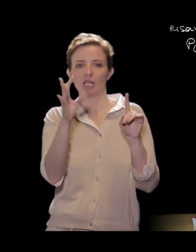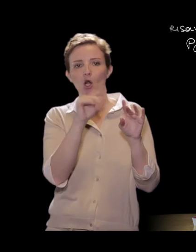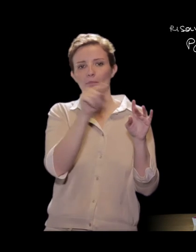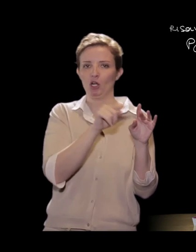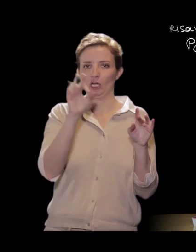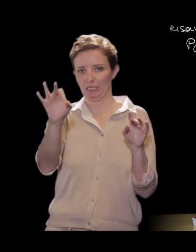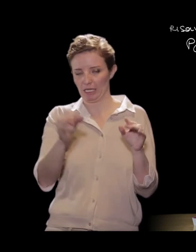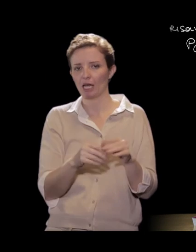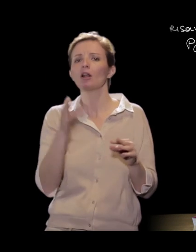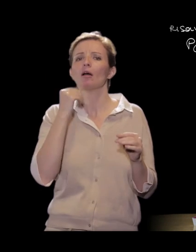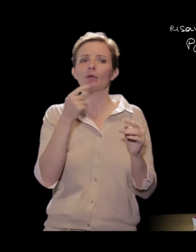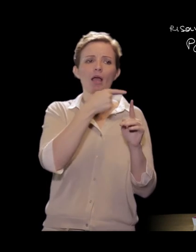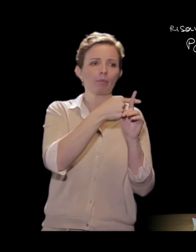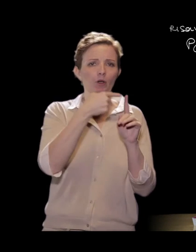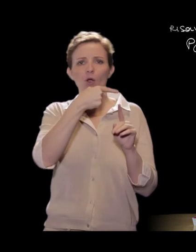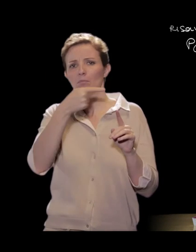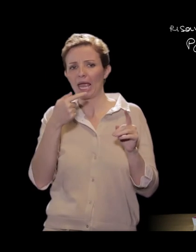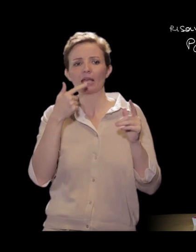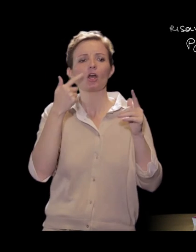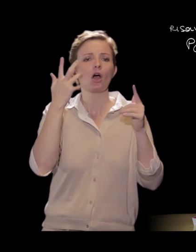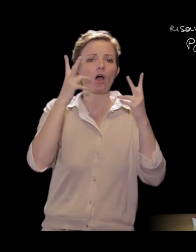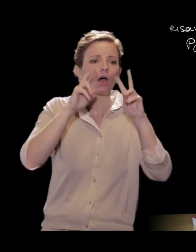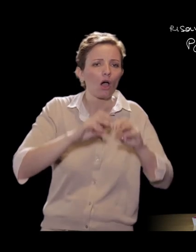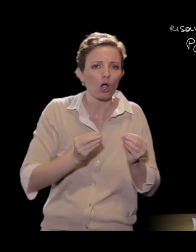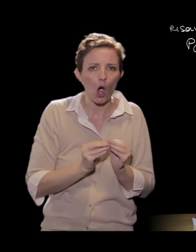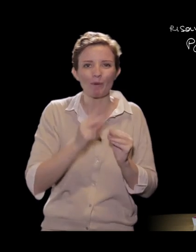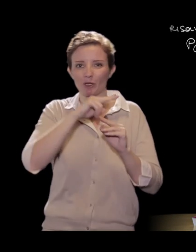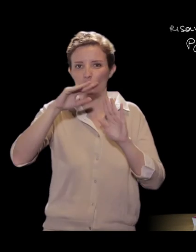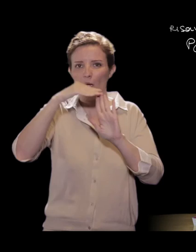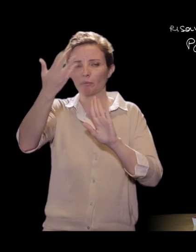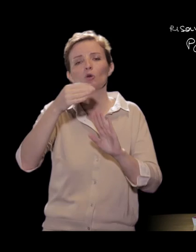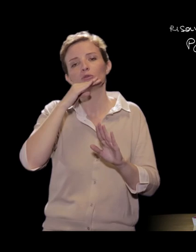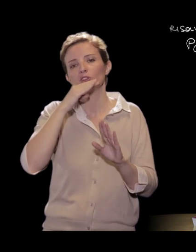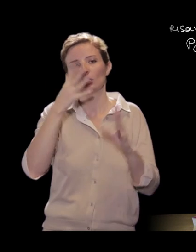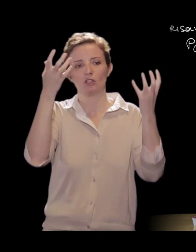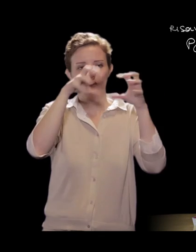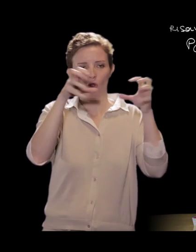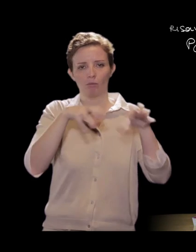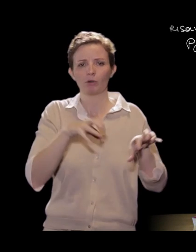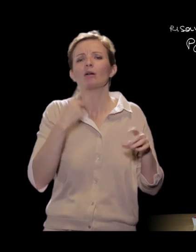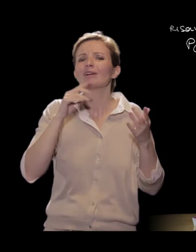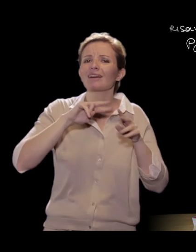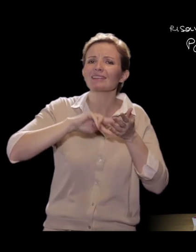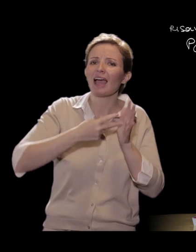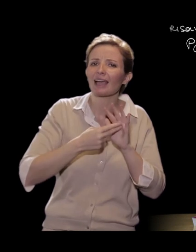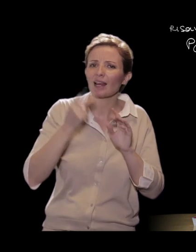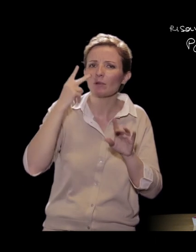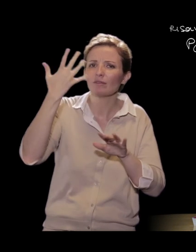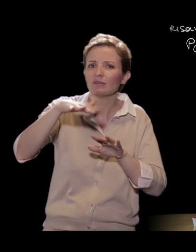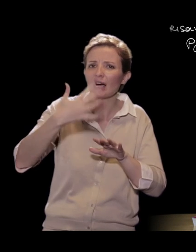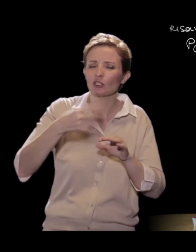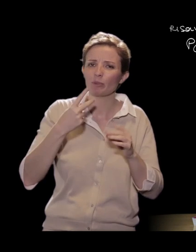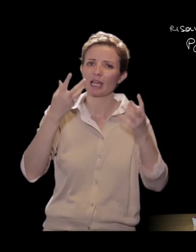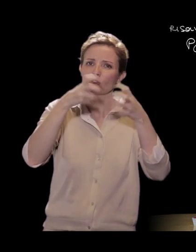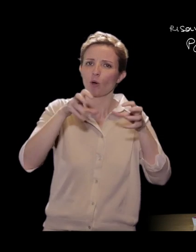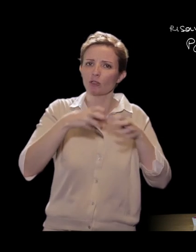0 Come si fa a studiare il segno di una disequazione di grado superiore al al secondo basta Scomporre il polinomio con le tecniche che